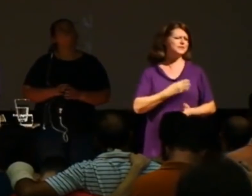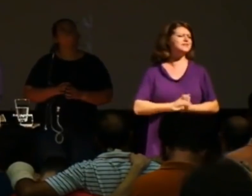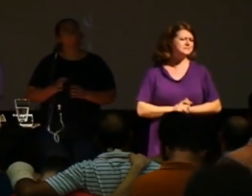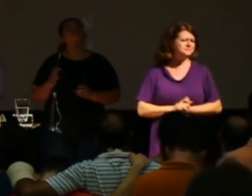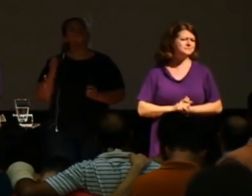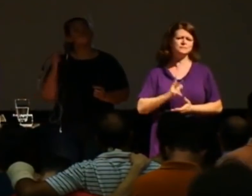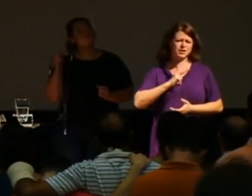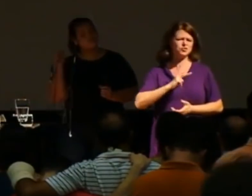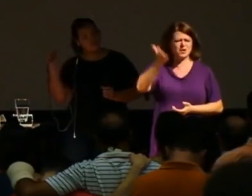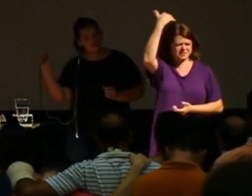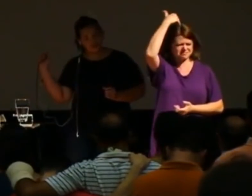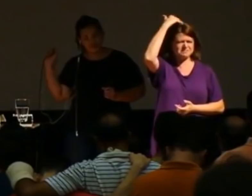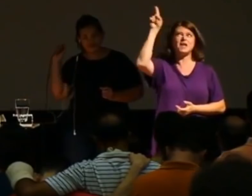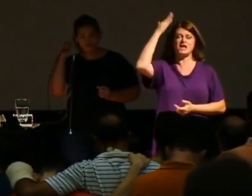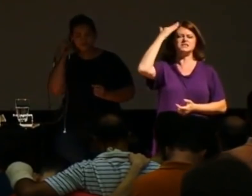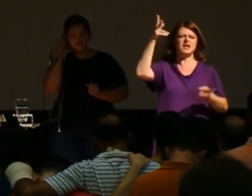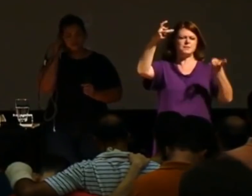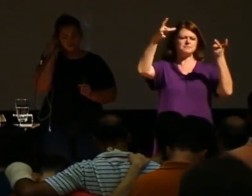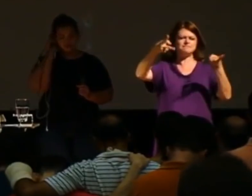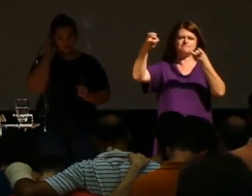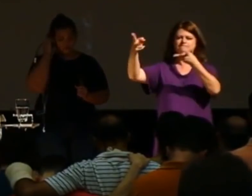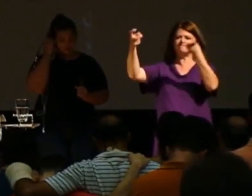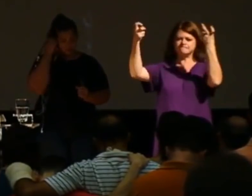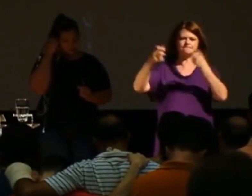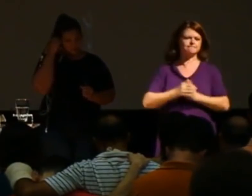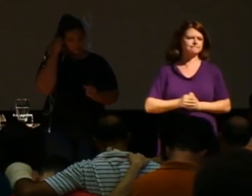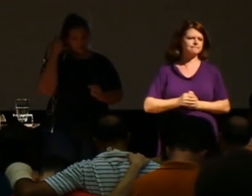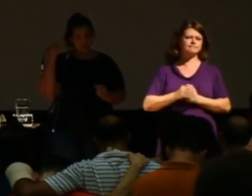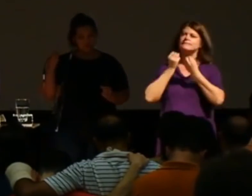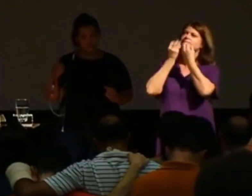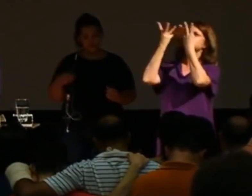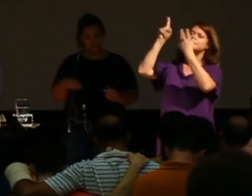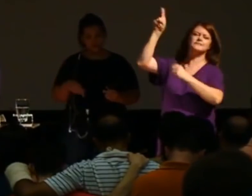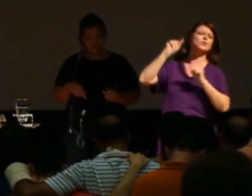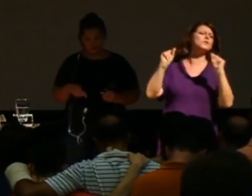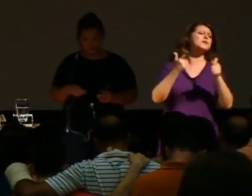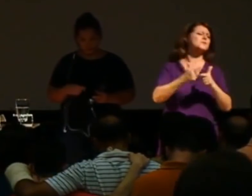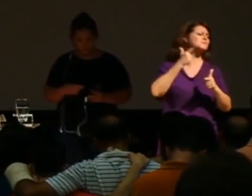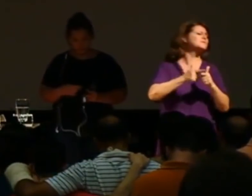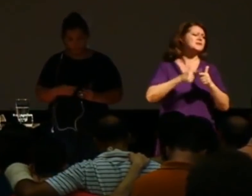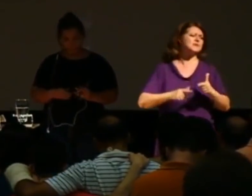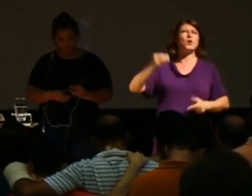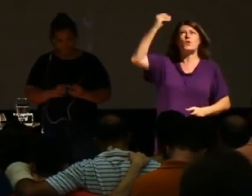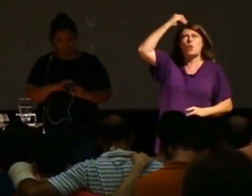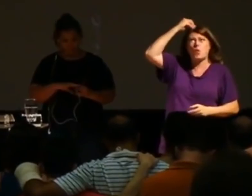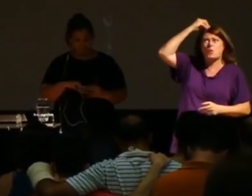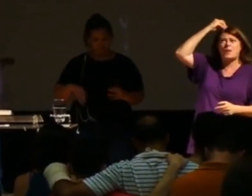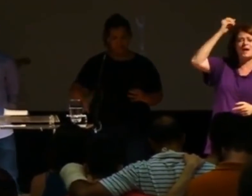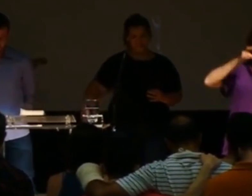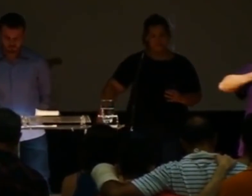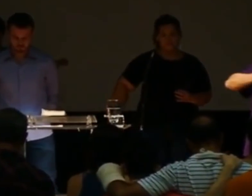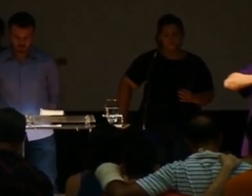não consegue ouvir Ele. Diga pra Deus que você quer ouvir a sua voz. Deus fala, querido. O nosso Deus é um